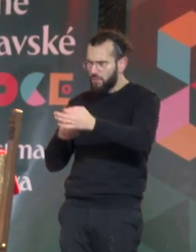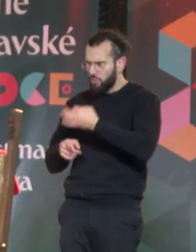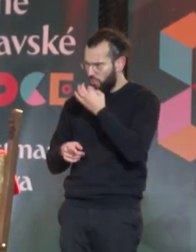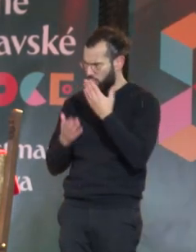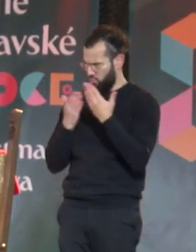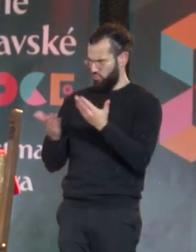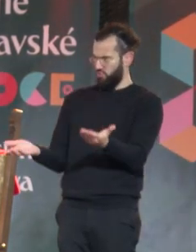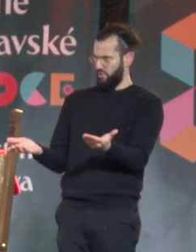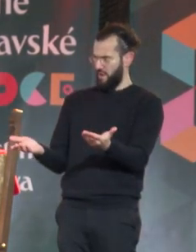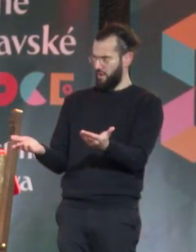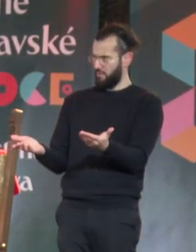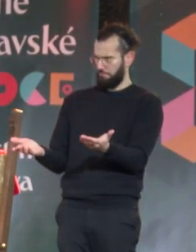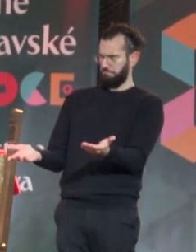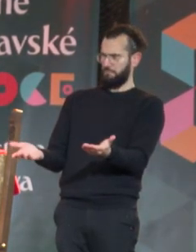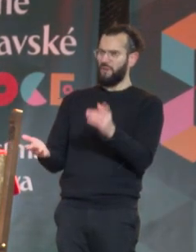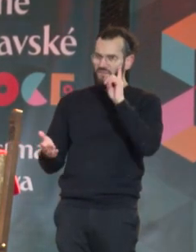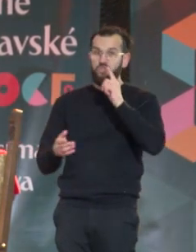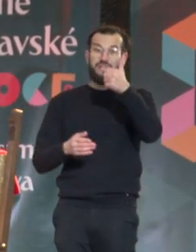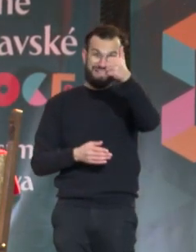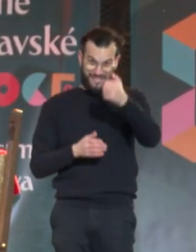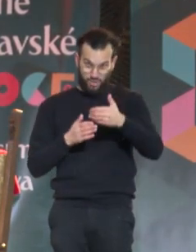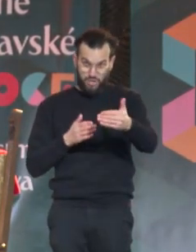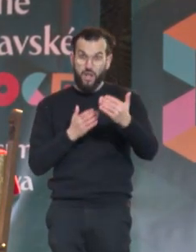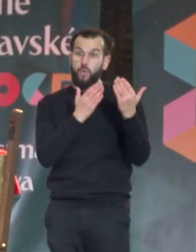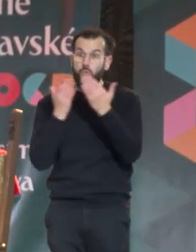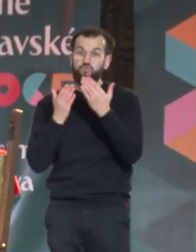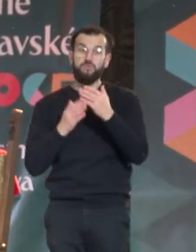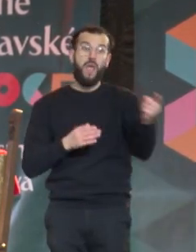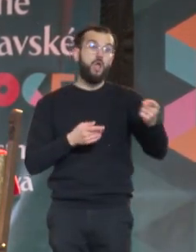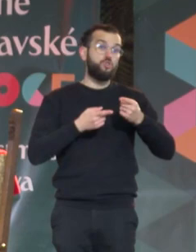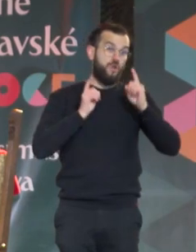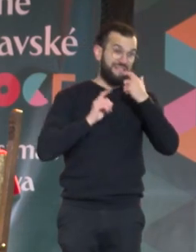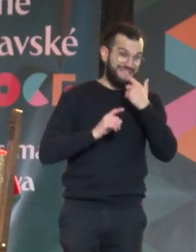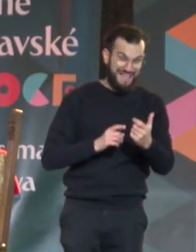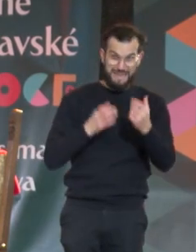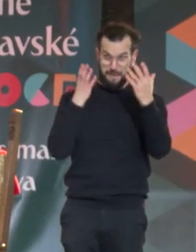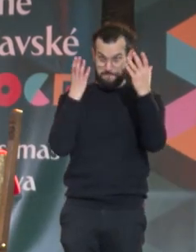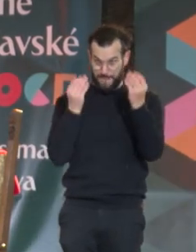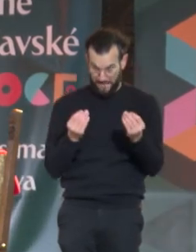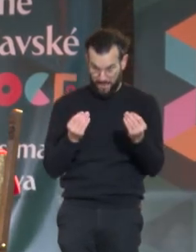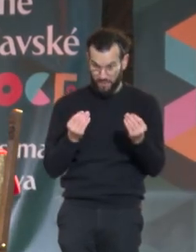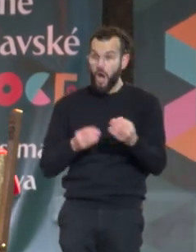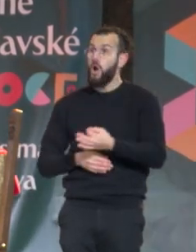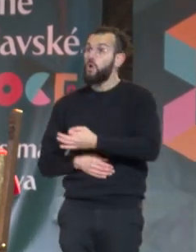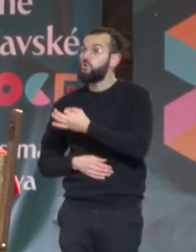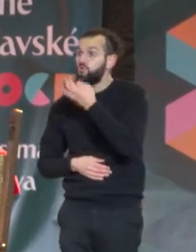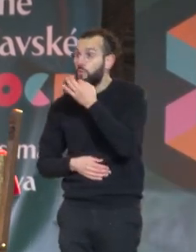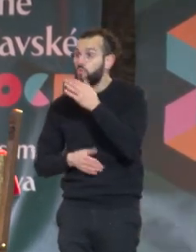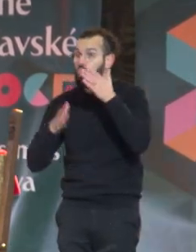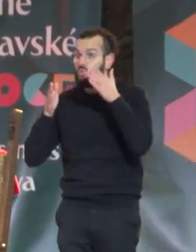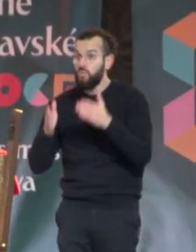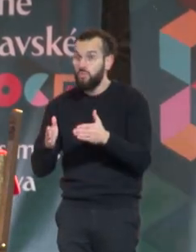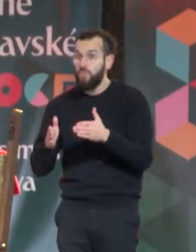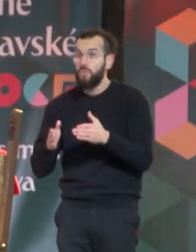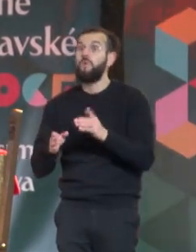tato. Cez týždeň si prejdeš s maminou slovenčinu a matematiku. A v sobotu máme pokoj. Na